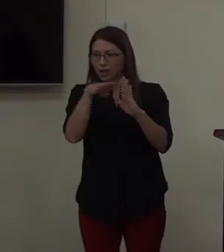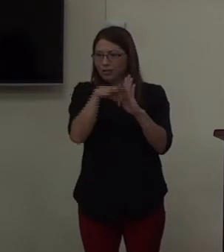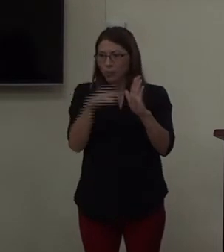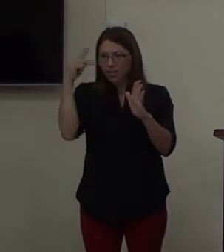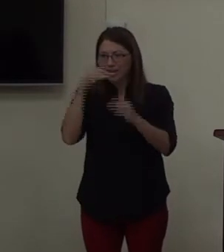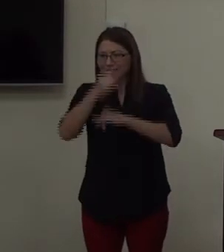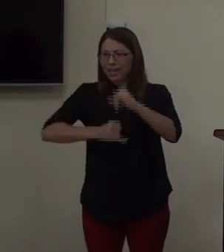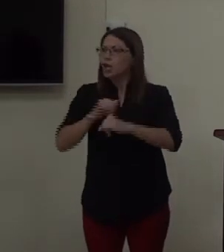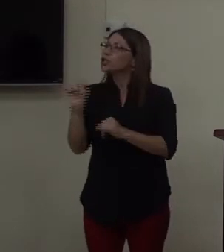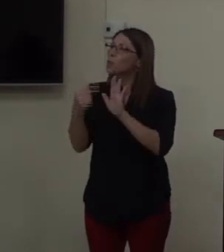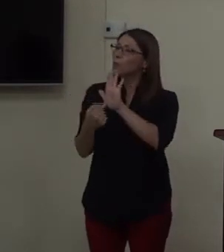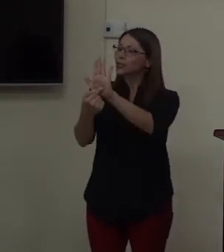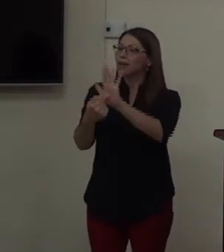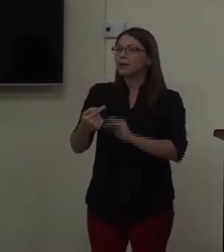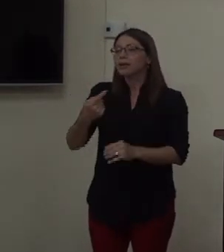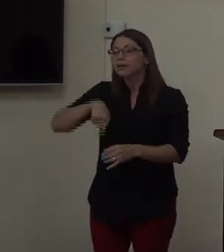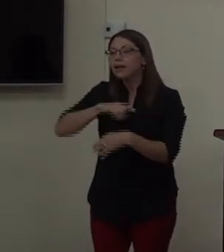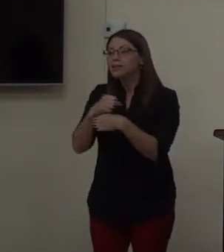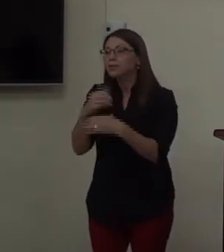Entonces, es como mostrar, estamos haciendo algo.